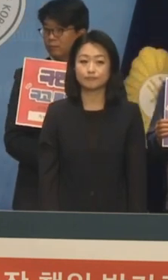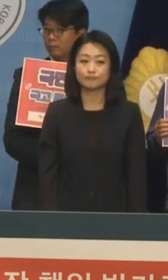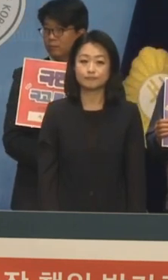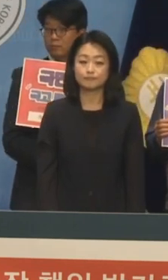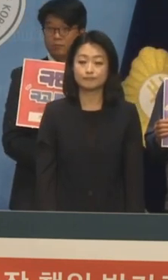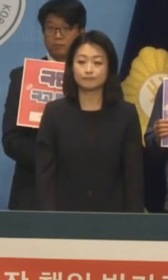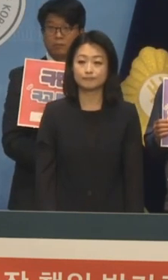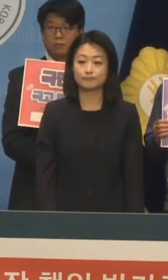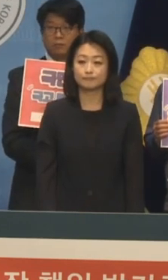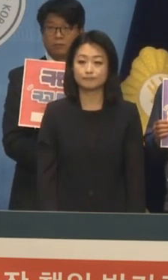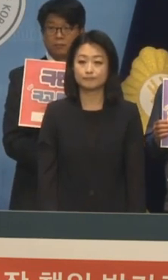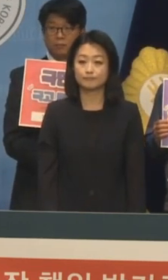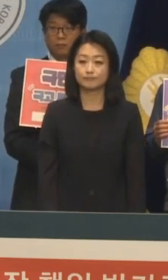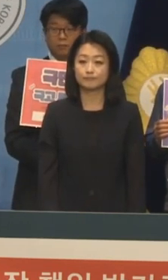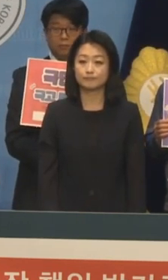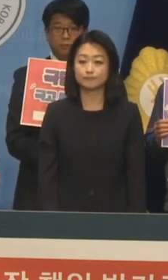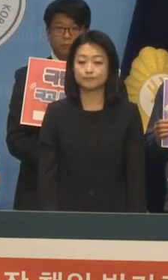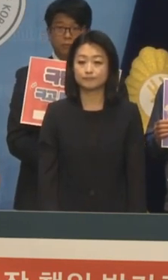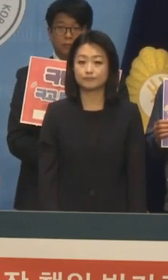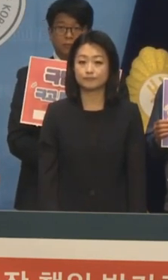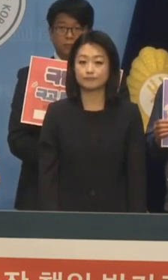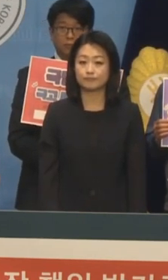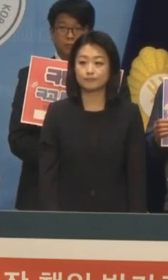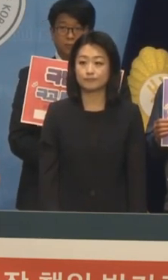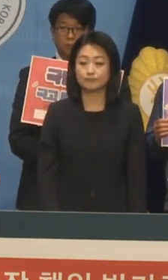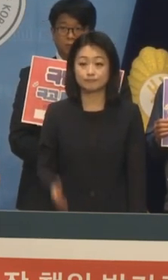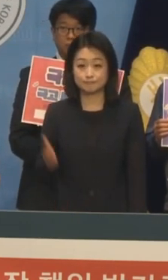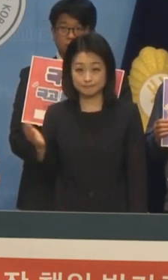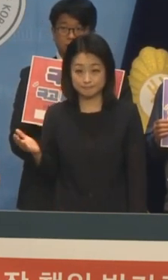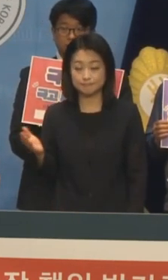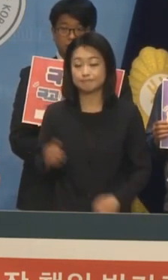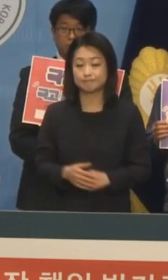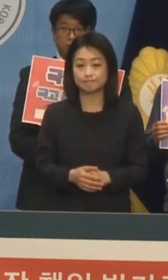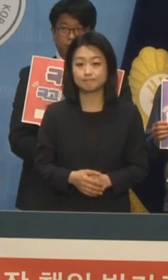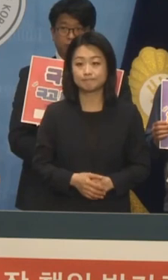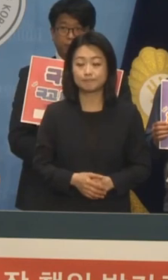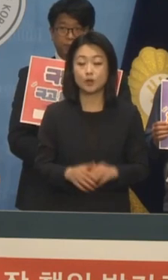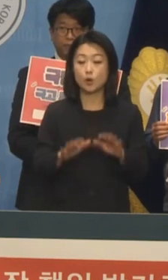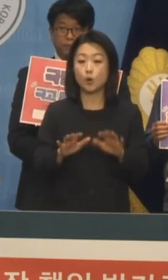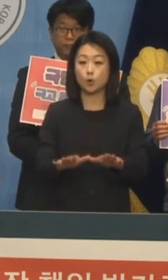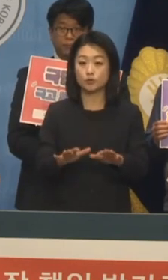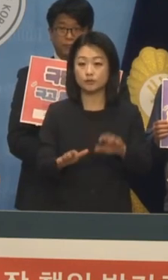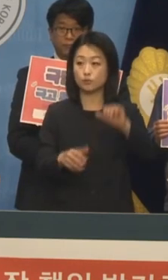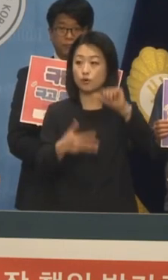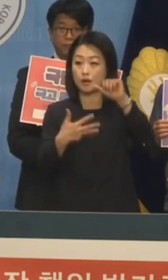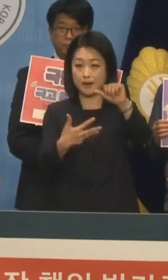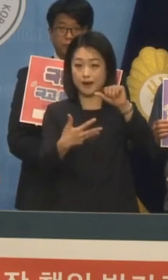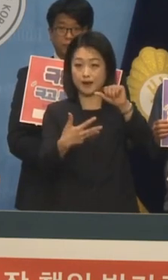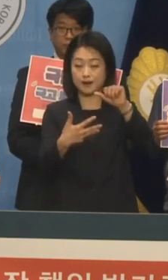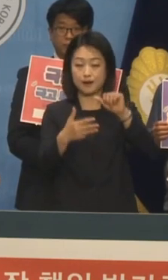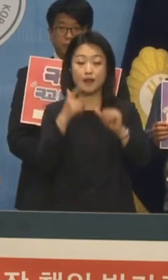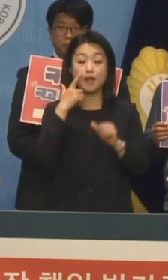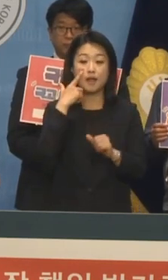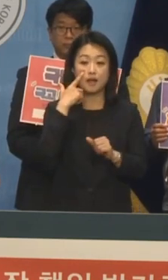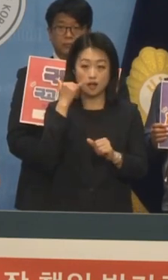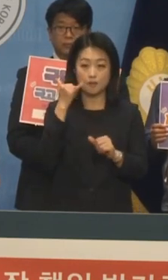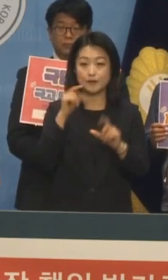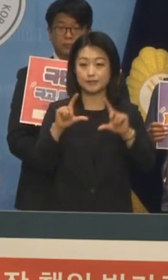예, 마지막으로 발언 짧게 드리겠습니다. 오늘이 5월 8일